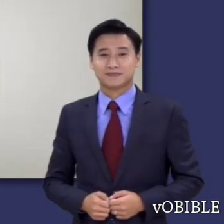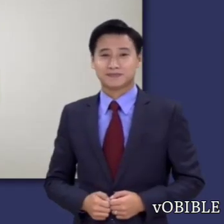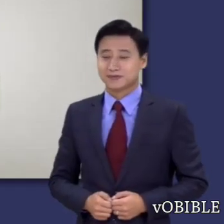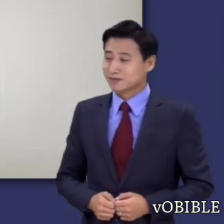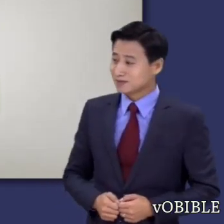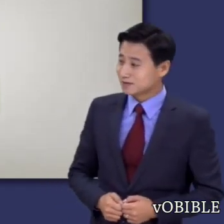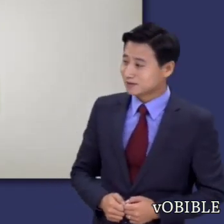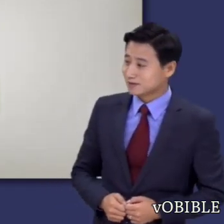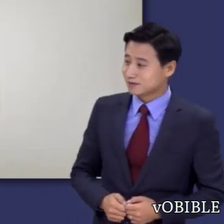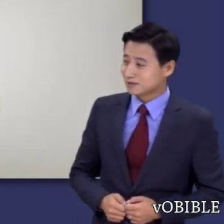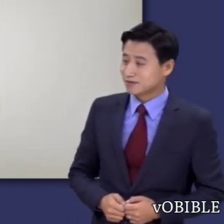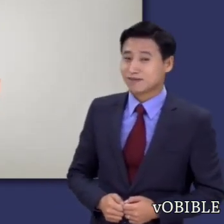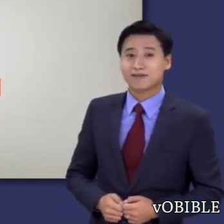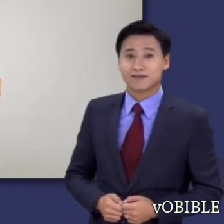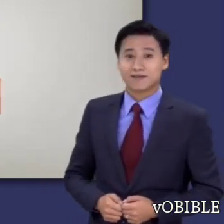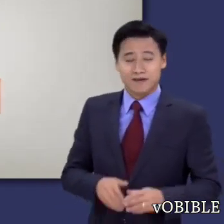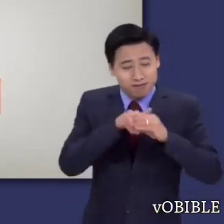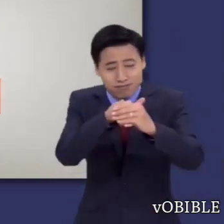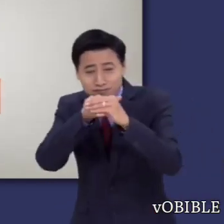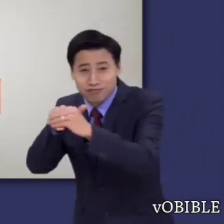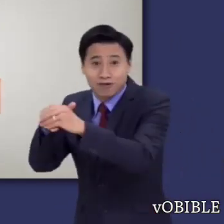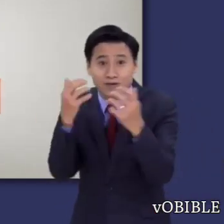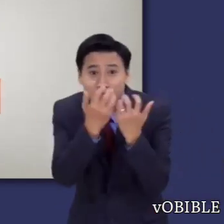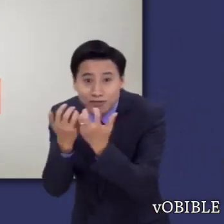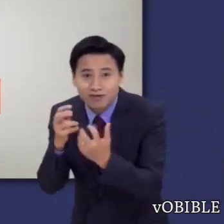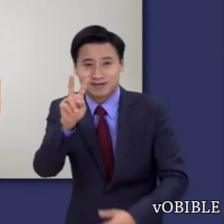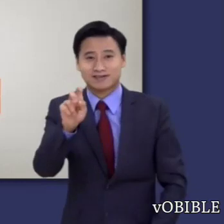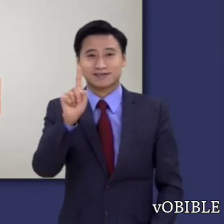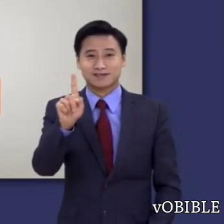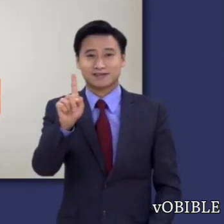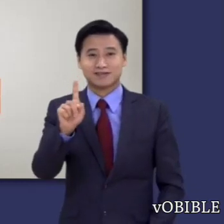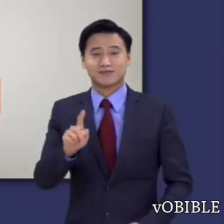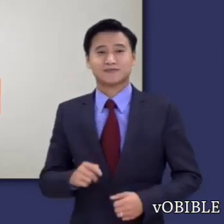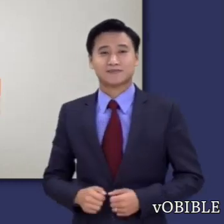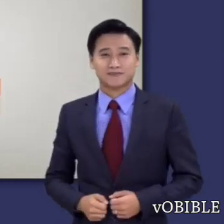罗马书在希腊语经卷的二十一封书信里序列第一。